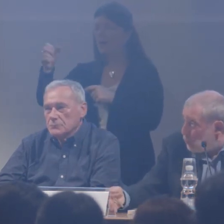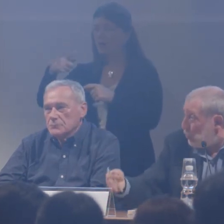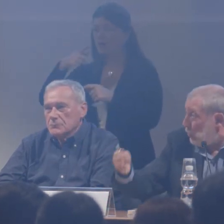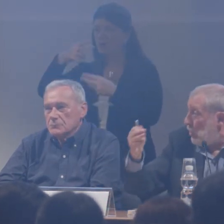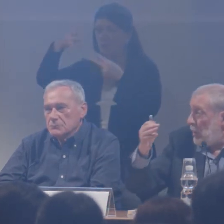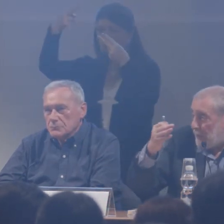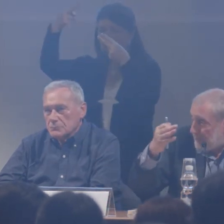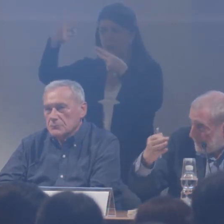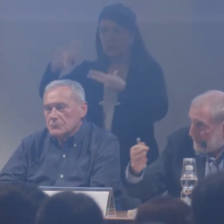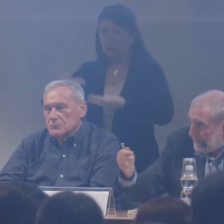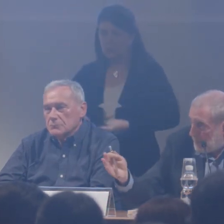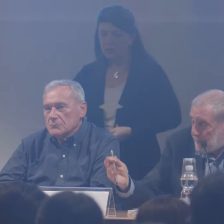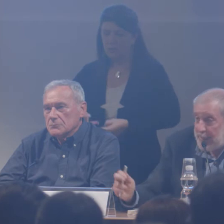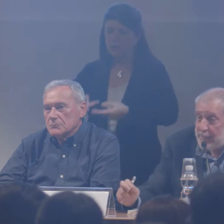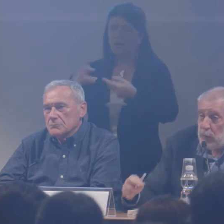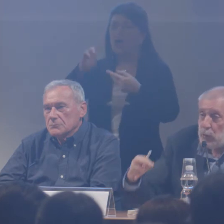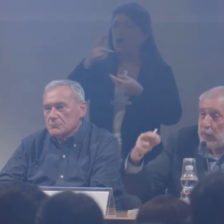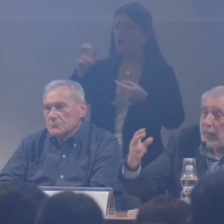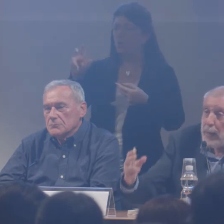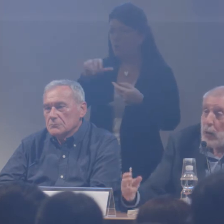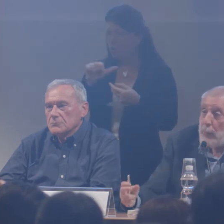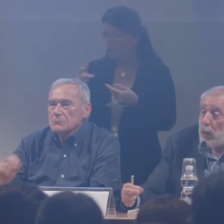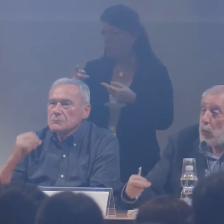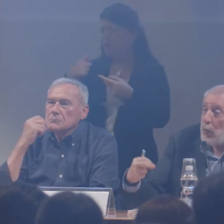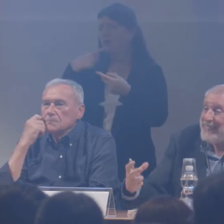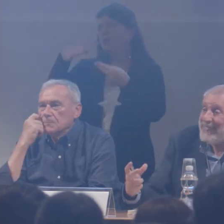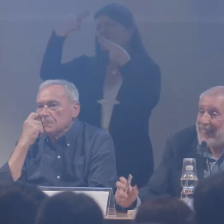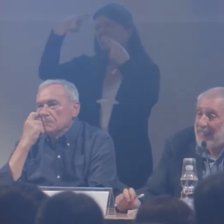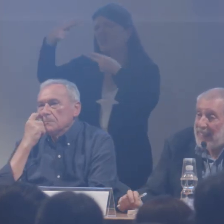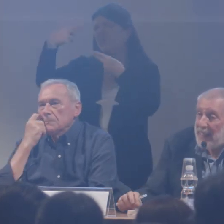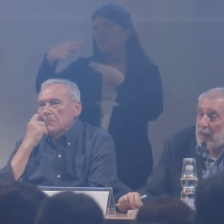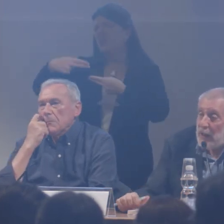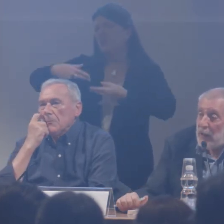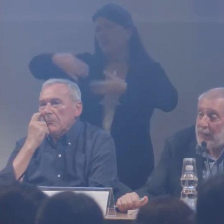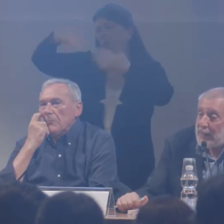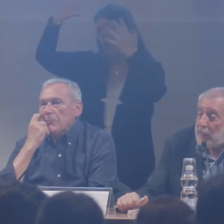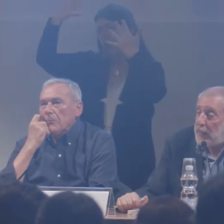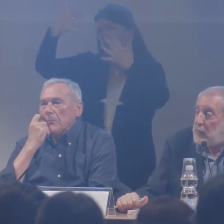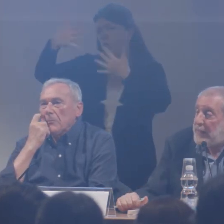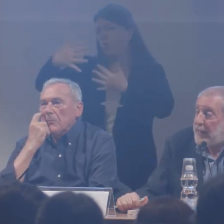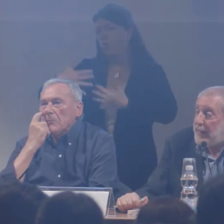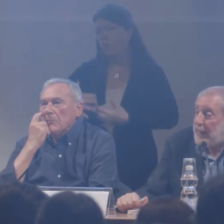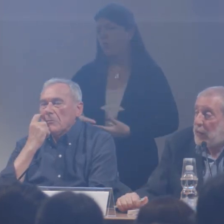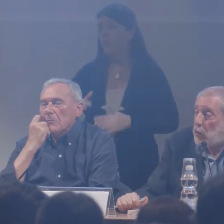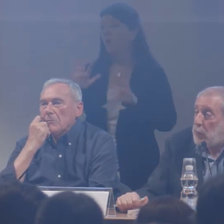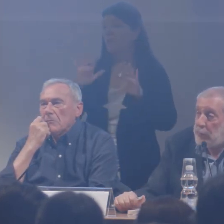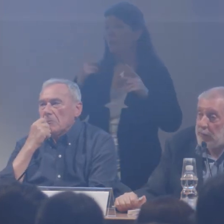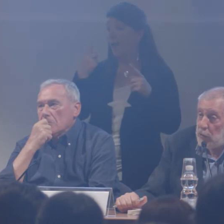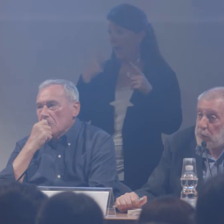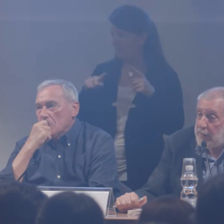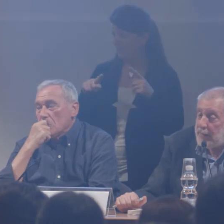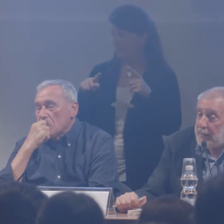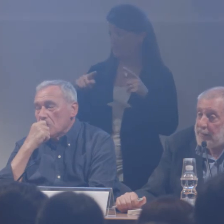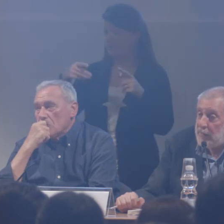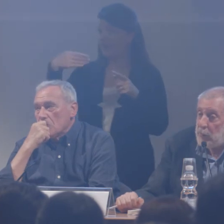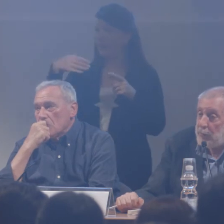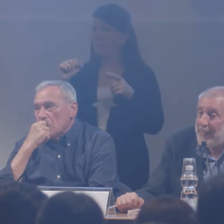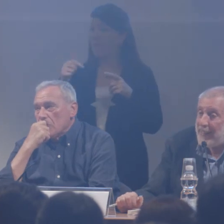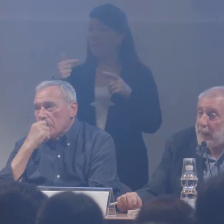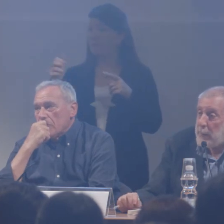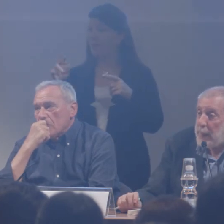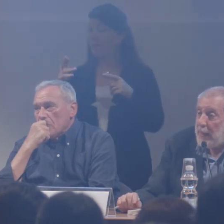colonnello Russo, quindi la lista era abbastanza lunga, però questa cosa di Mattarella colpì